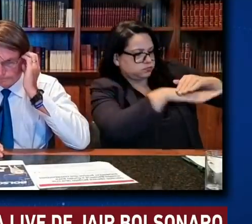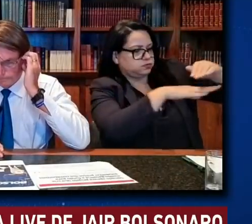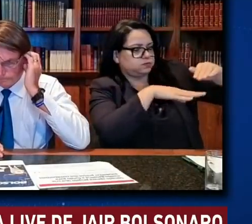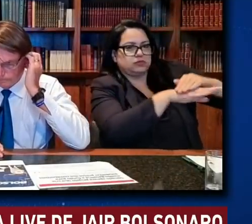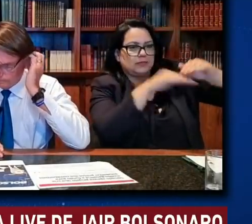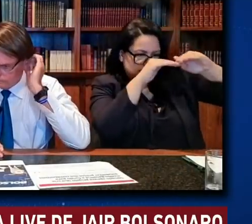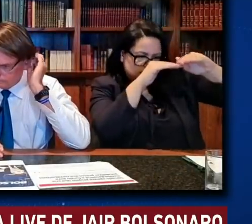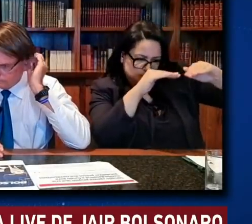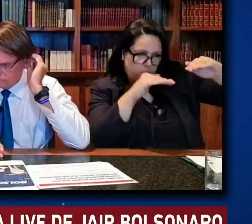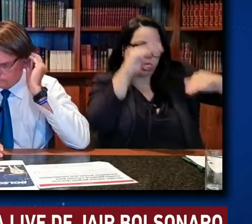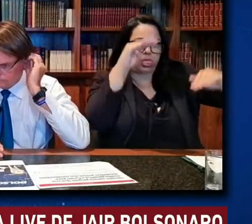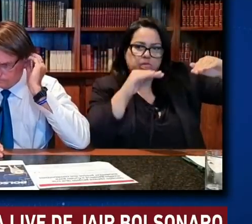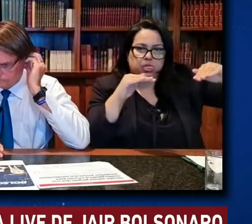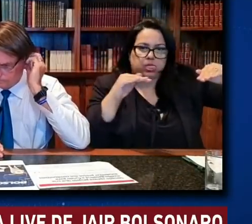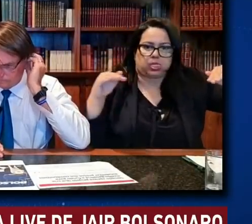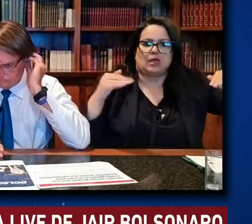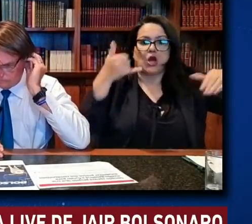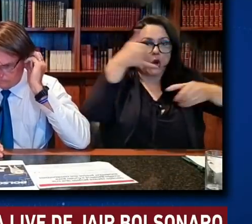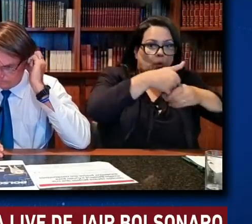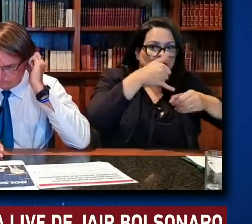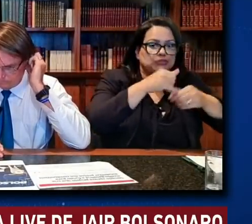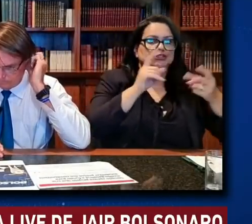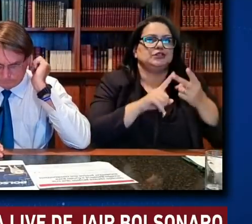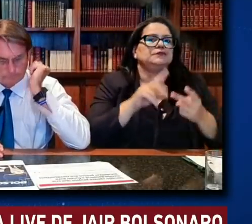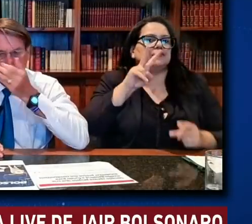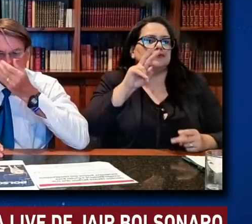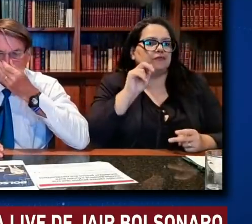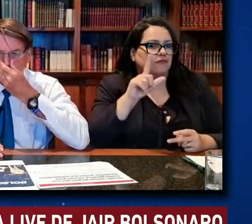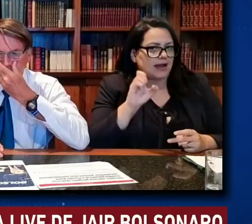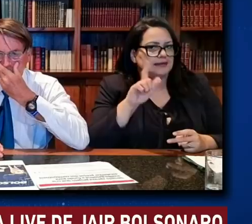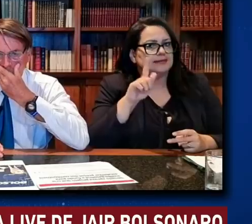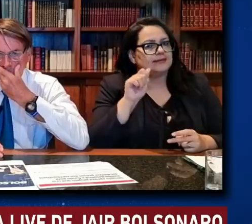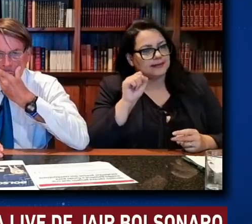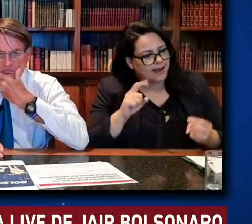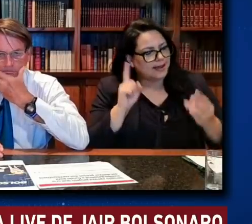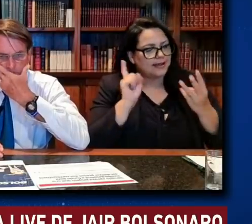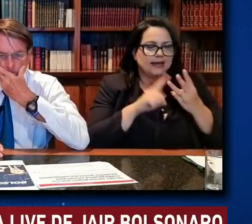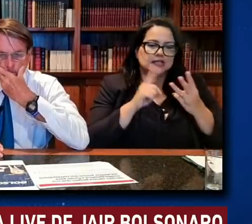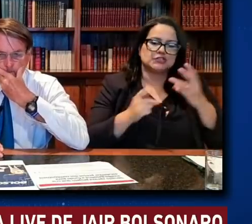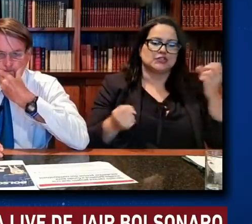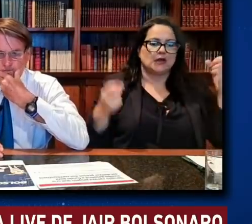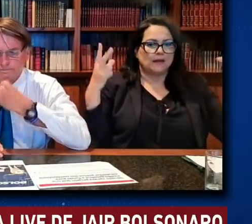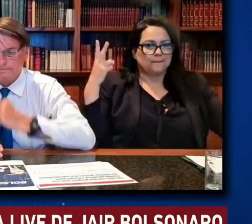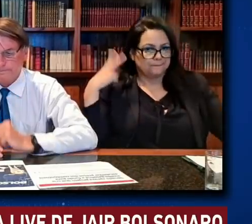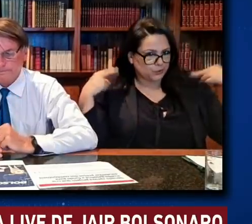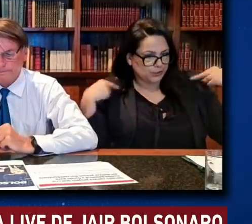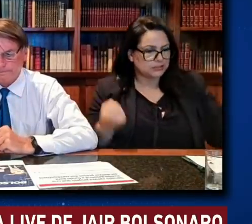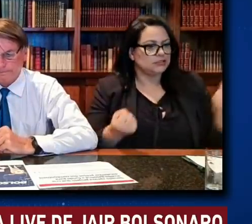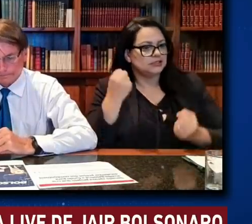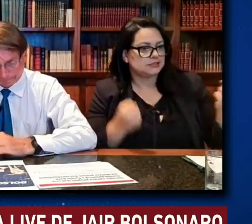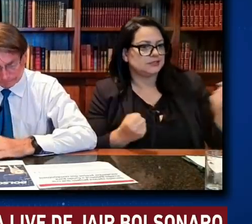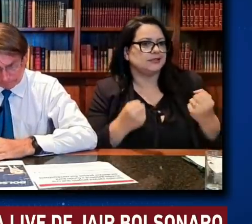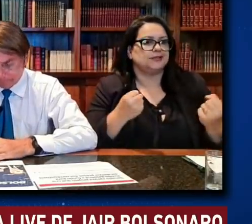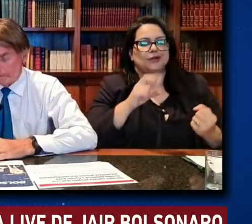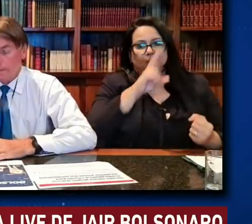dos combustíveis, que amplia o alcance do Vale Gás, que cria um benefício para motoristas de aplicativo e taxistas? Queria ouvi-lo, presidente.